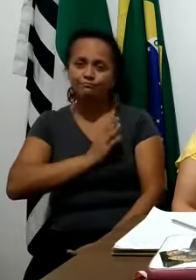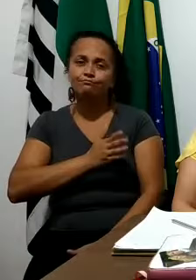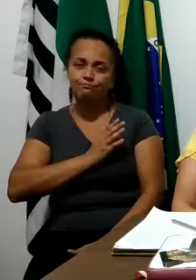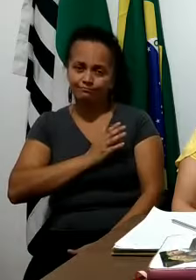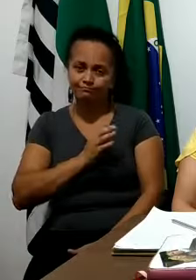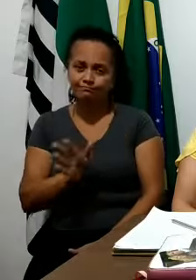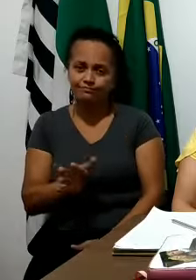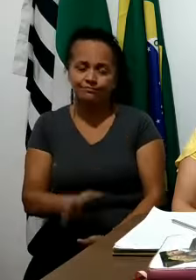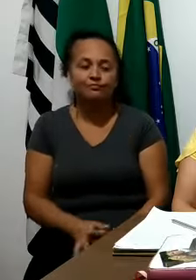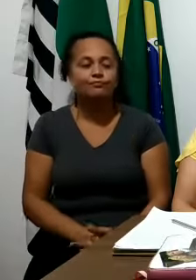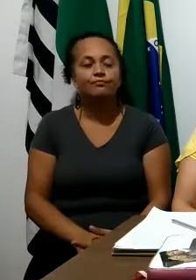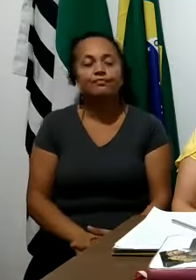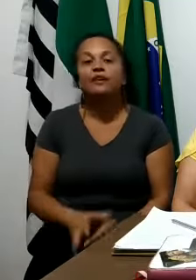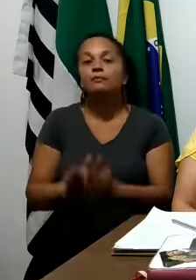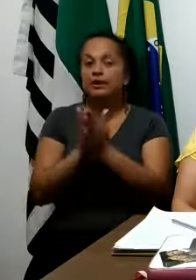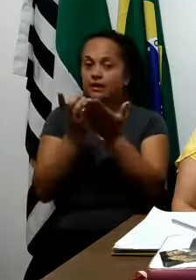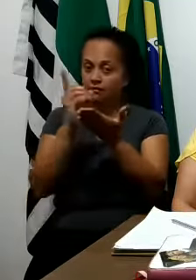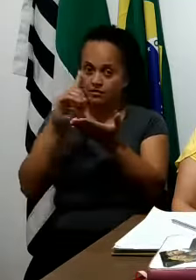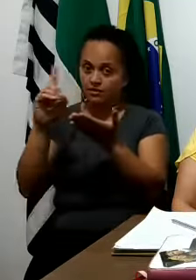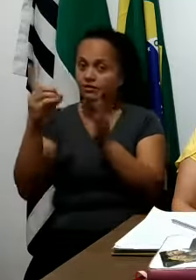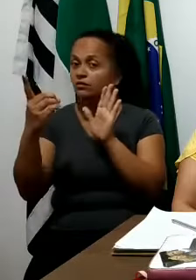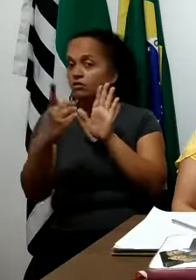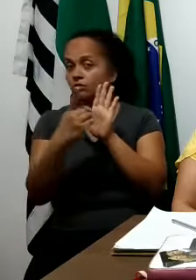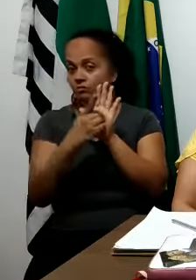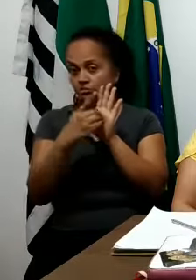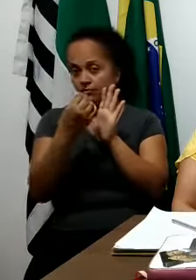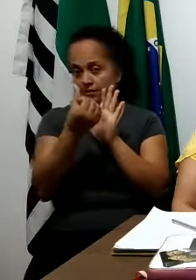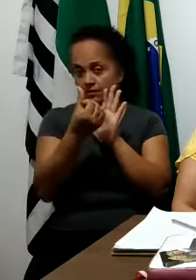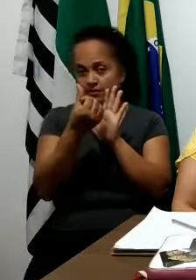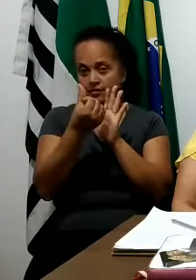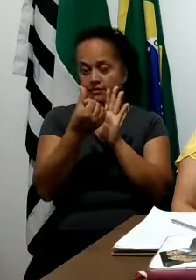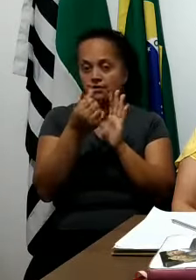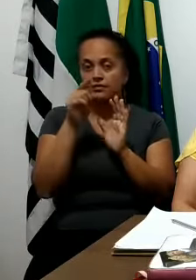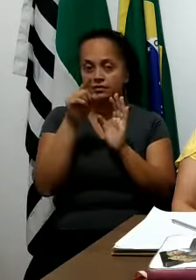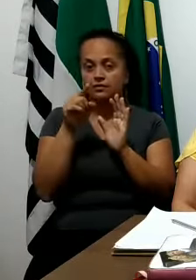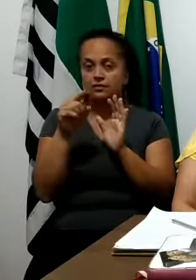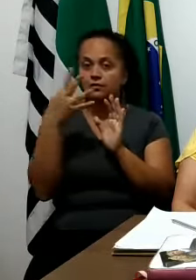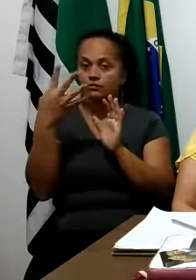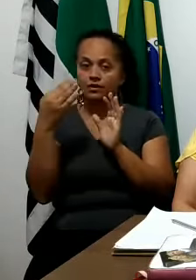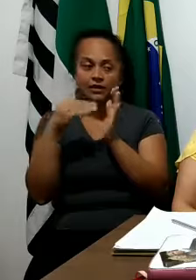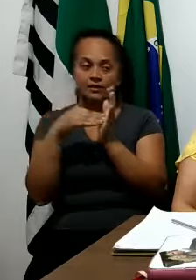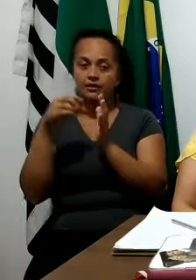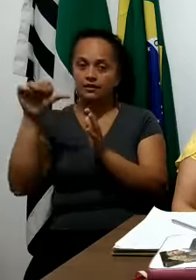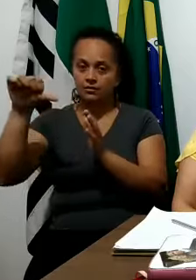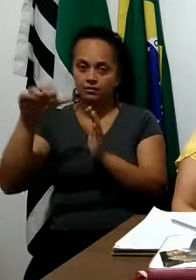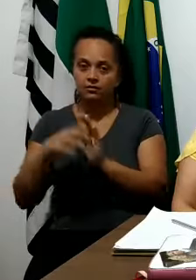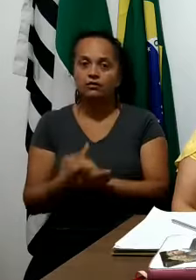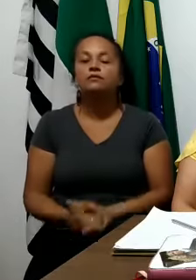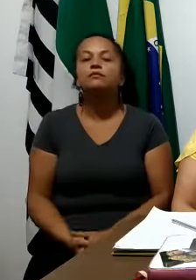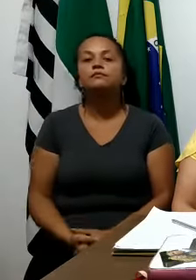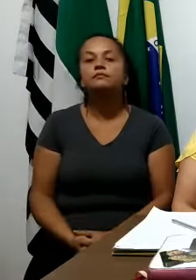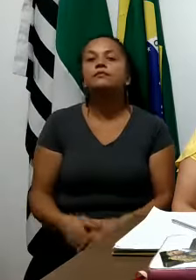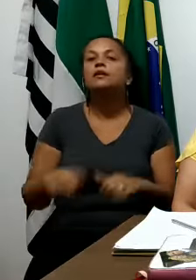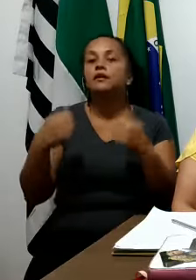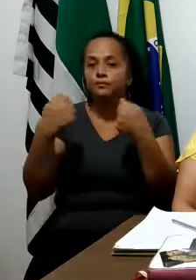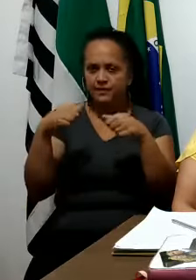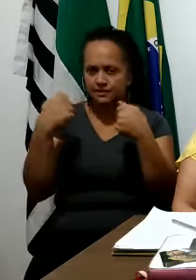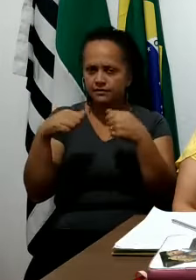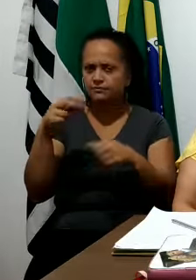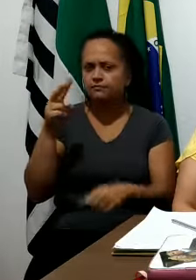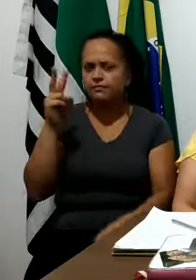né? 4, 9, que fala, né? Primeiro, o povo de Israel, como é que a gente leu aqui, ó? Guarde sempre no coração